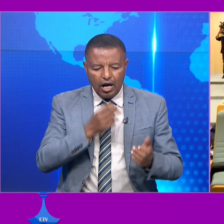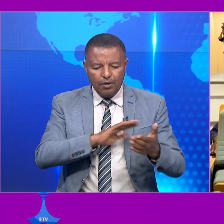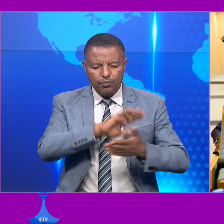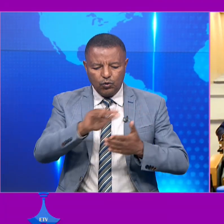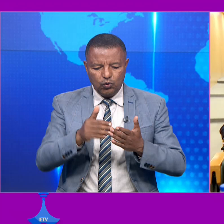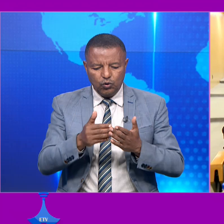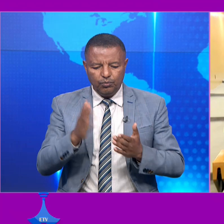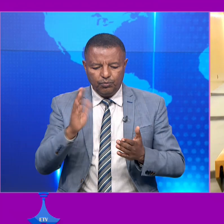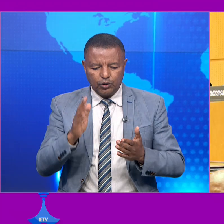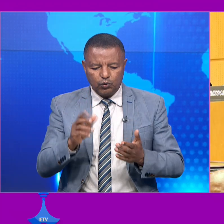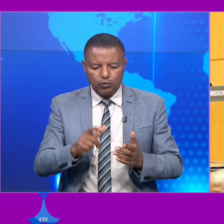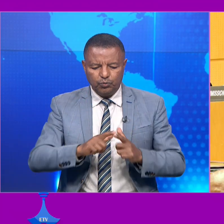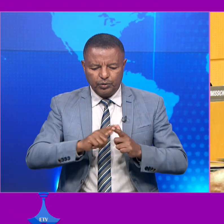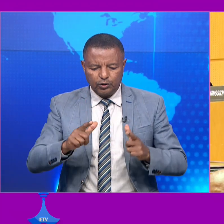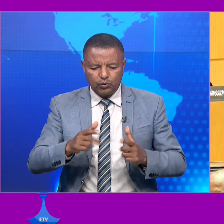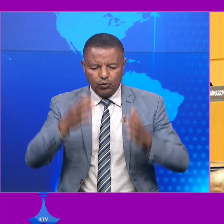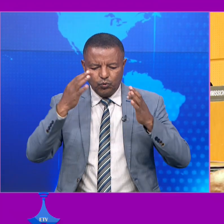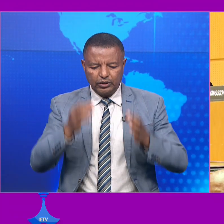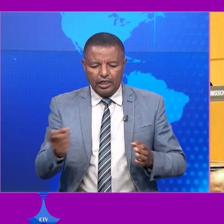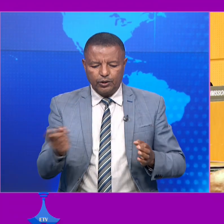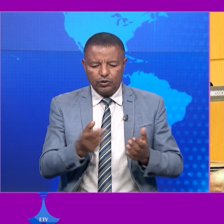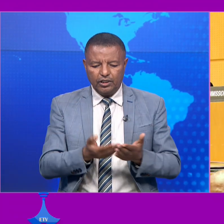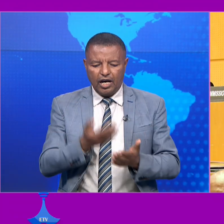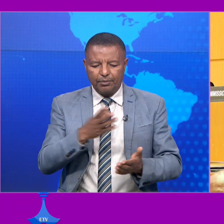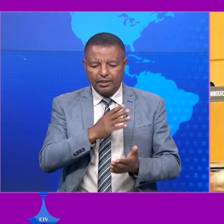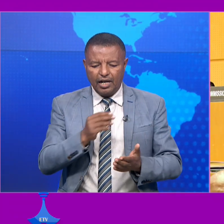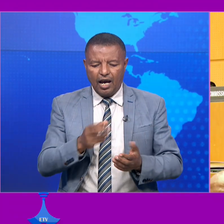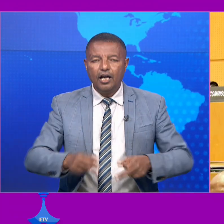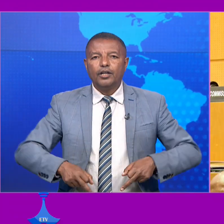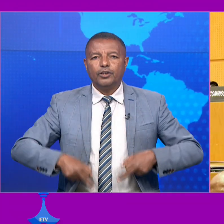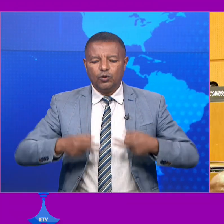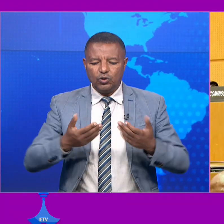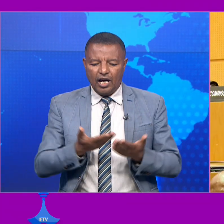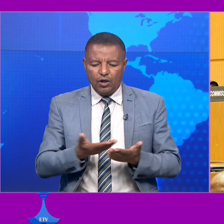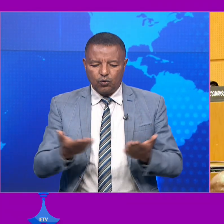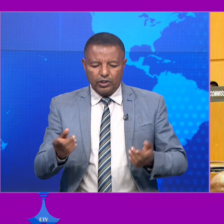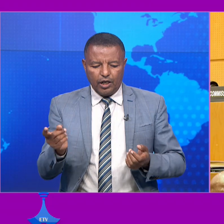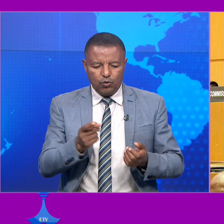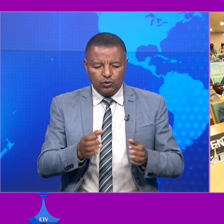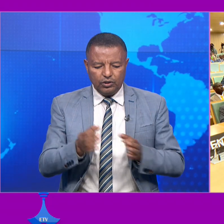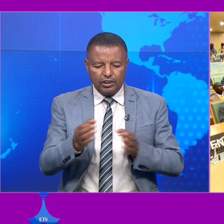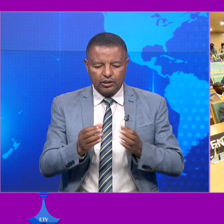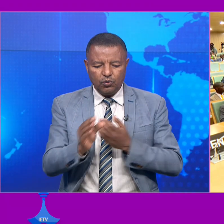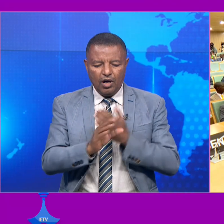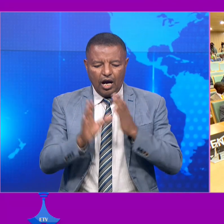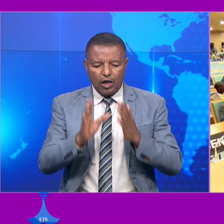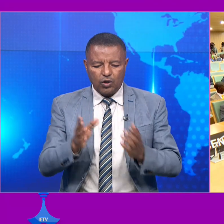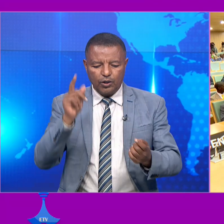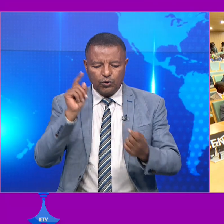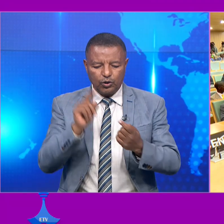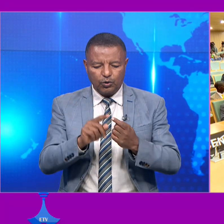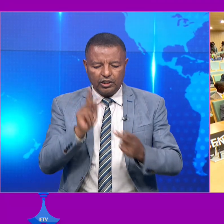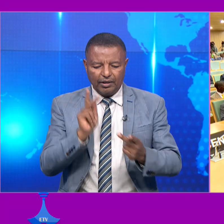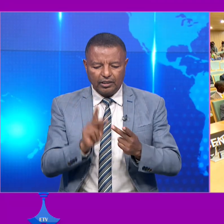ውሃ በሁሉም መልኩ በእጅጉ ወሳኝ የሆነ ሀብትና የህልውና ጉዳይ መሆኑን ገልጸው